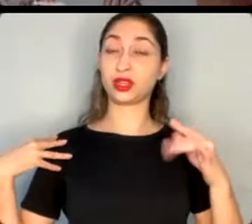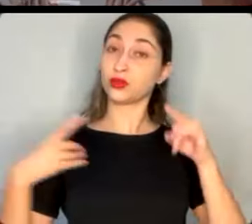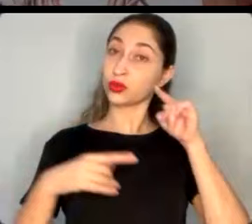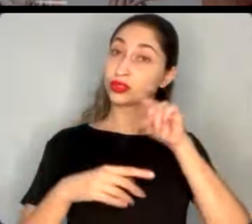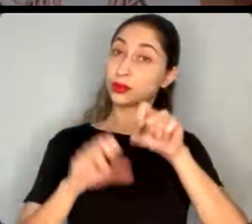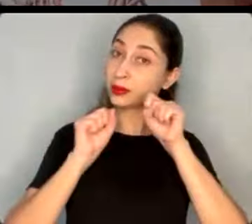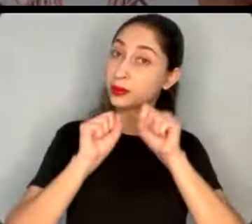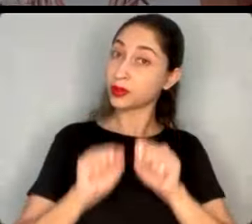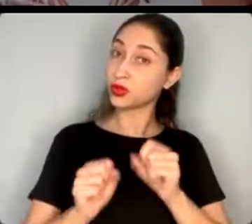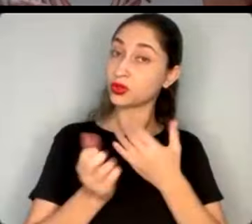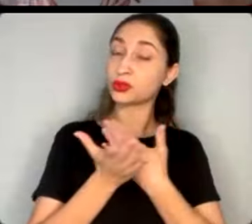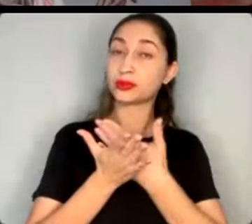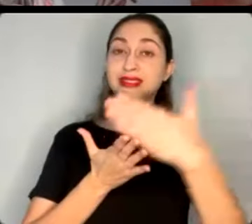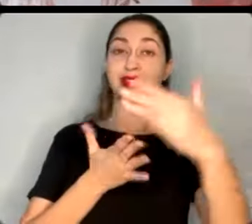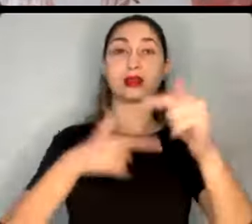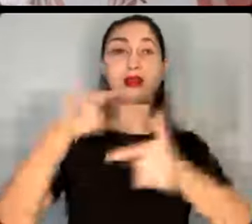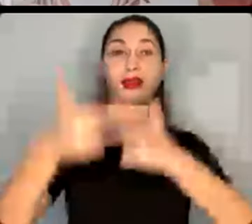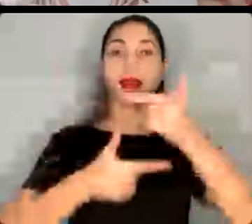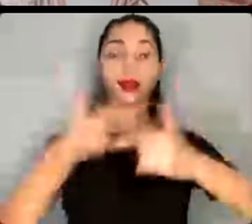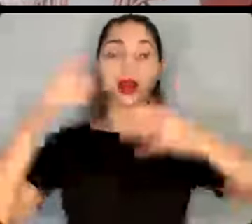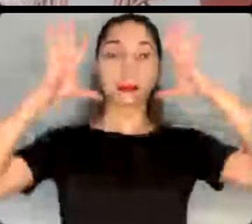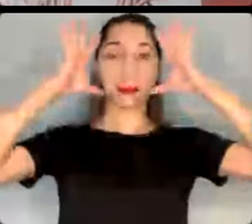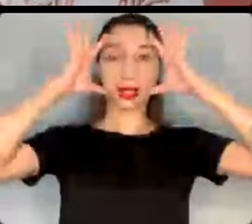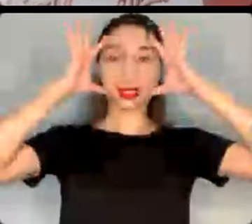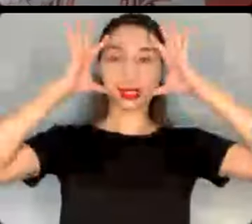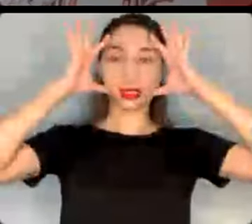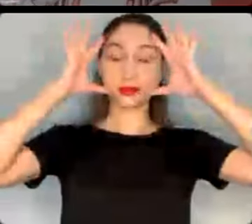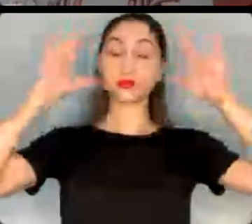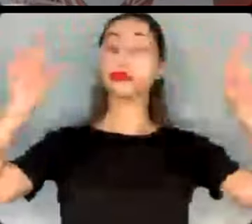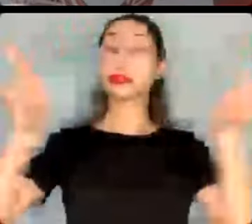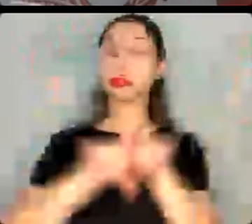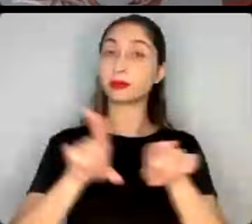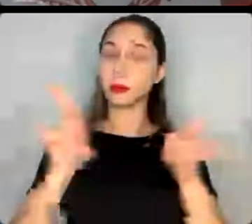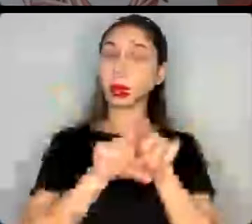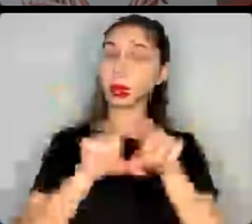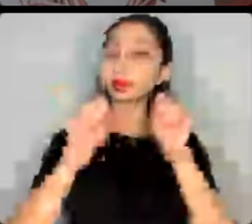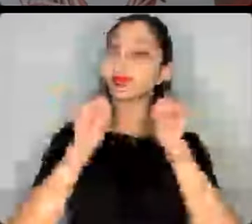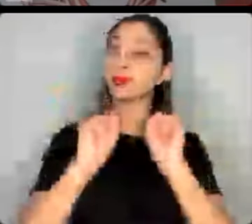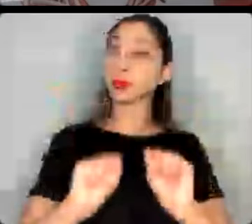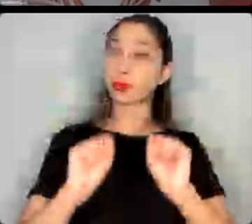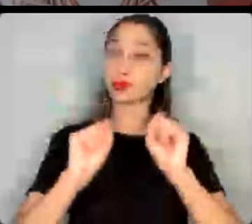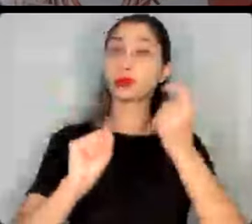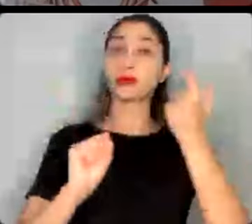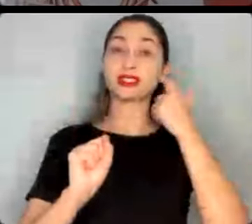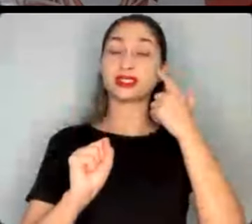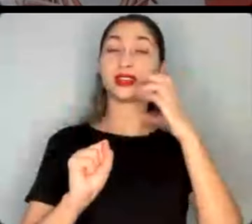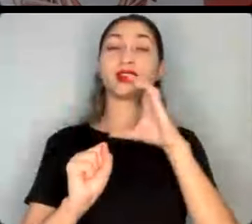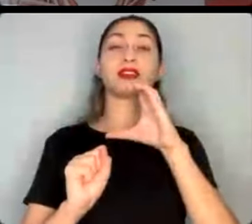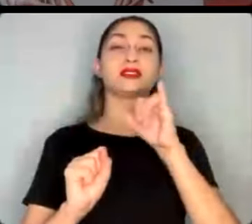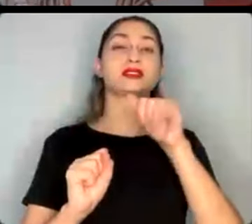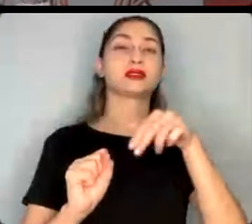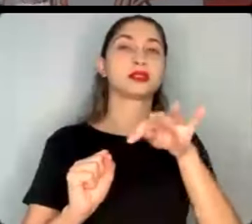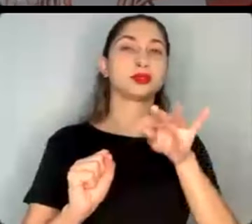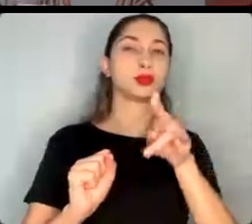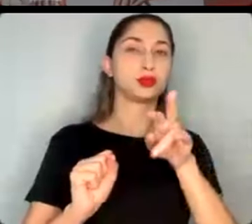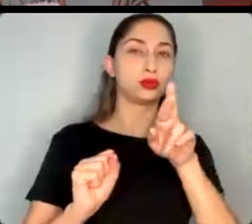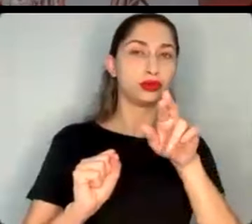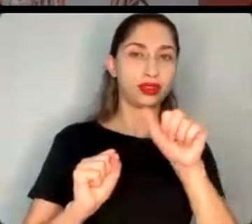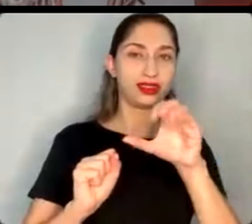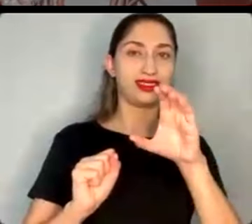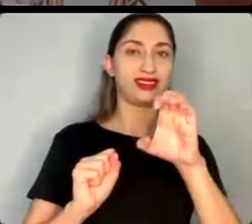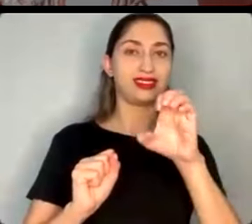pela cabeça, mas pode trabalhar também pela cintura escapular, né? Ou uma ou outra